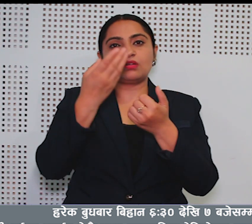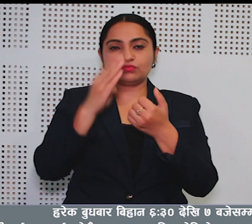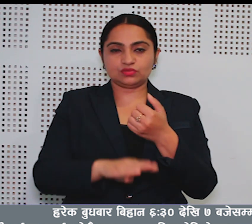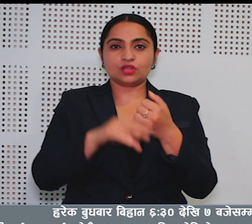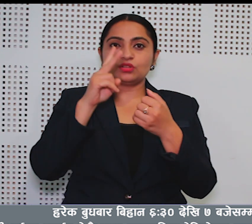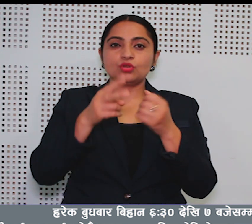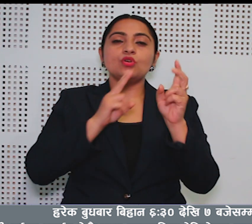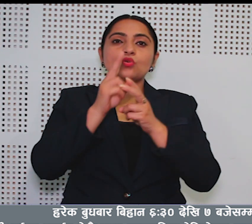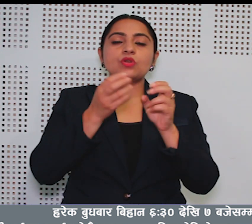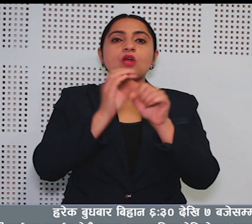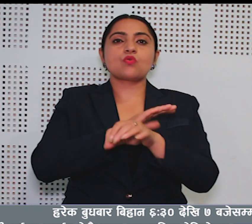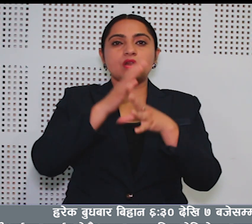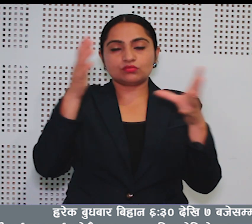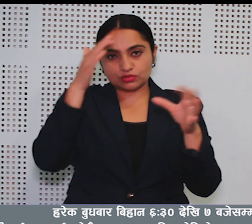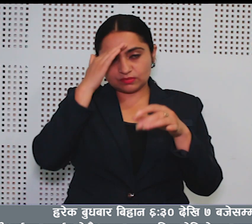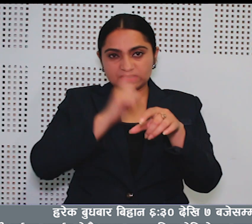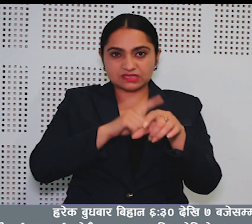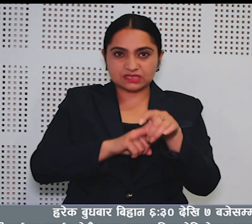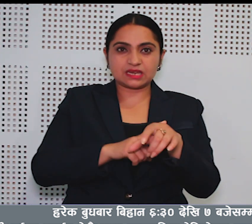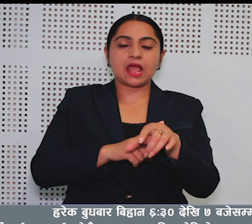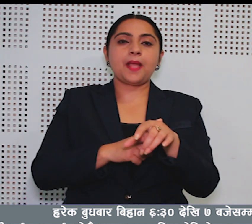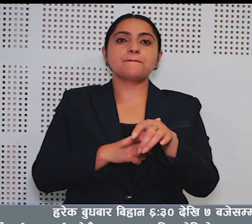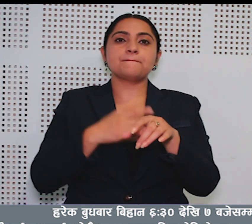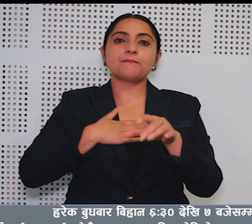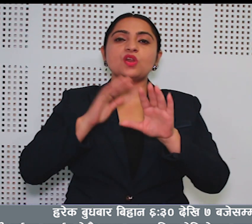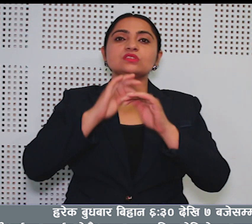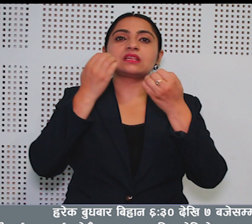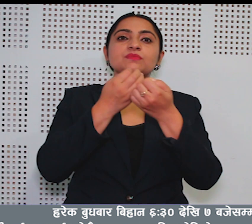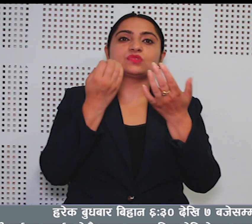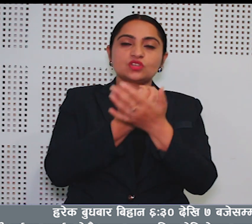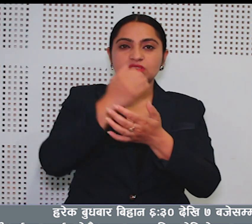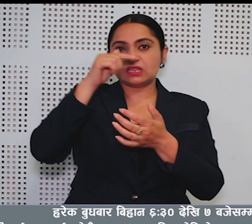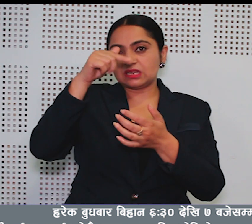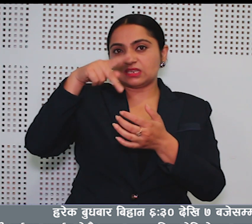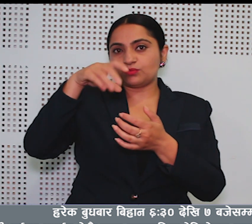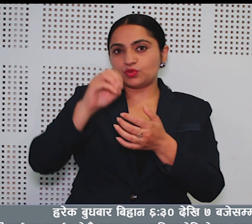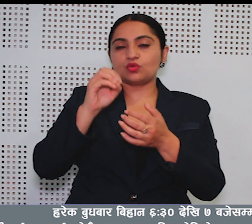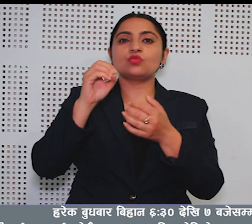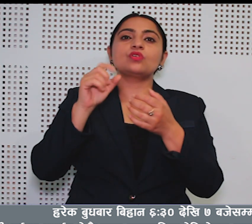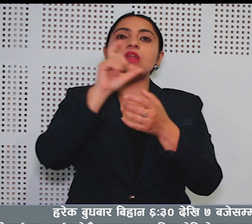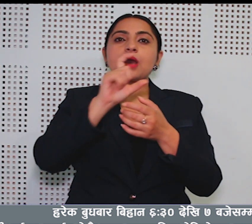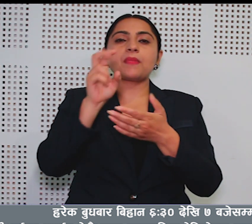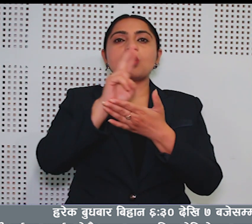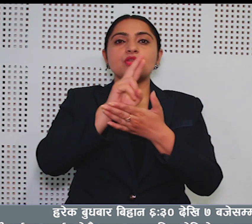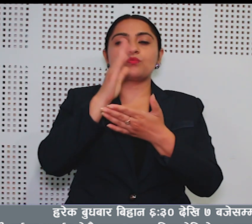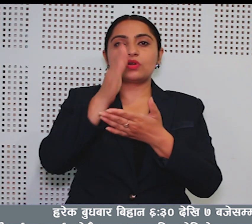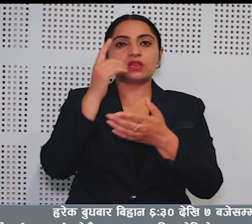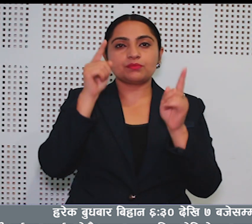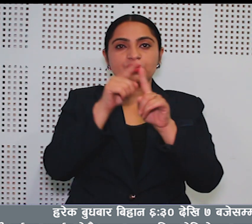कोरोना महामारीका समयमा बहुसांस्कृतिक मनोसामाजिक संस्था टिपिओ नेपालको तथ्याङ्कले पनि देखाएको थियो। अब आउने